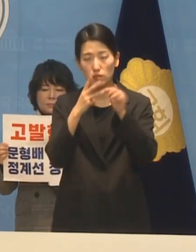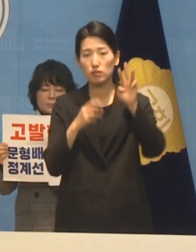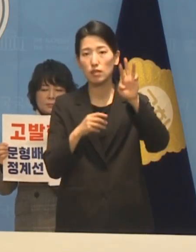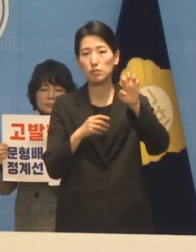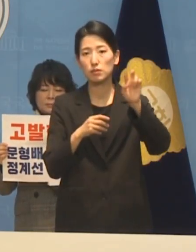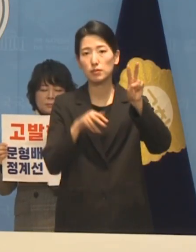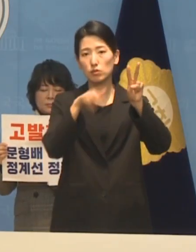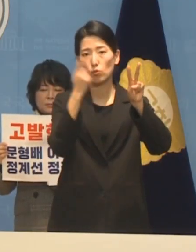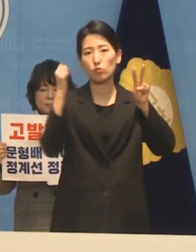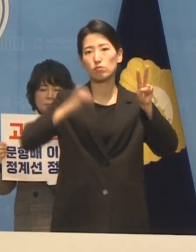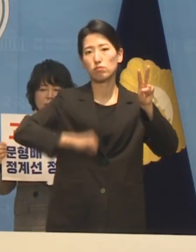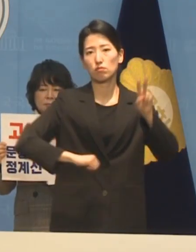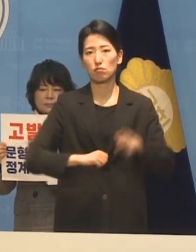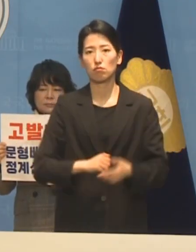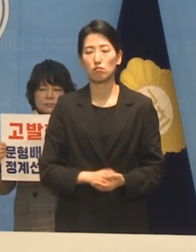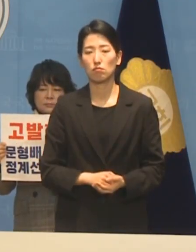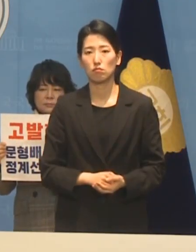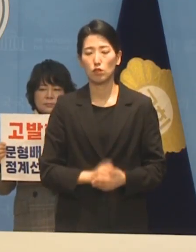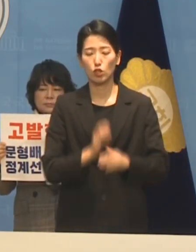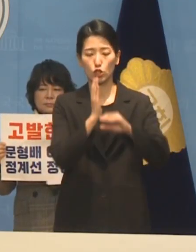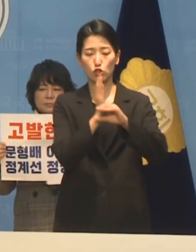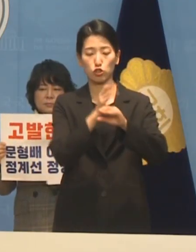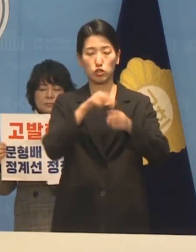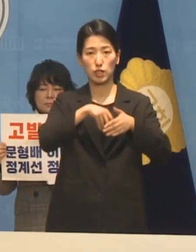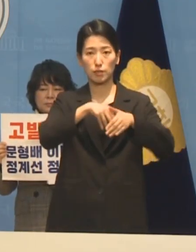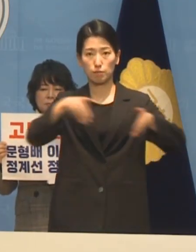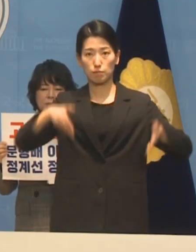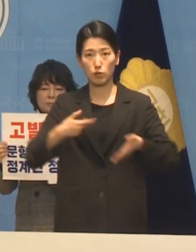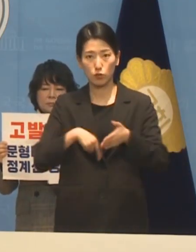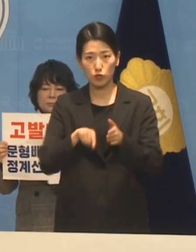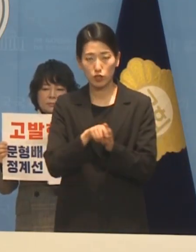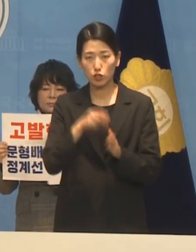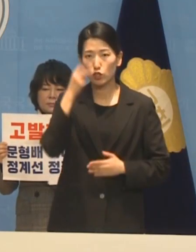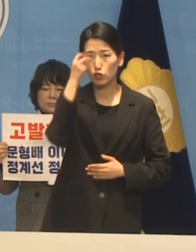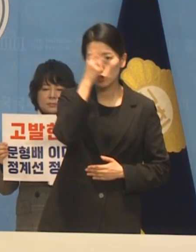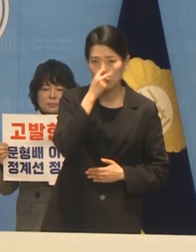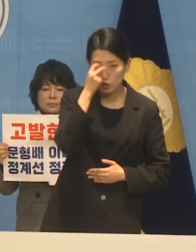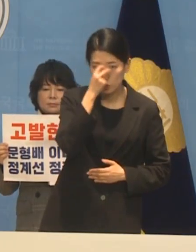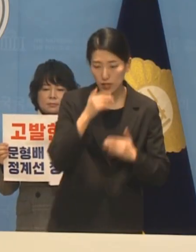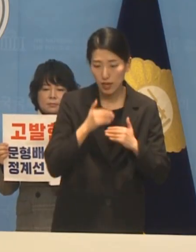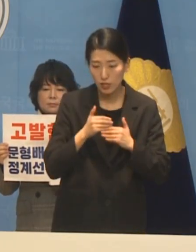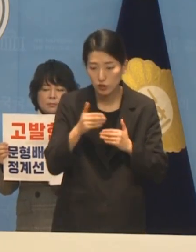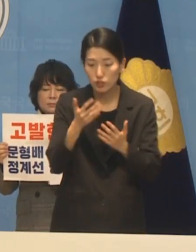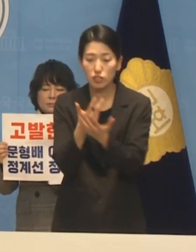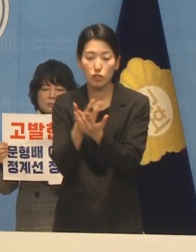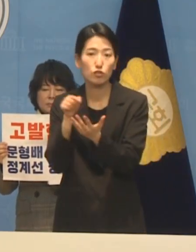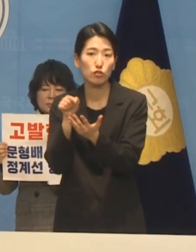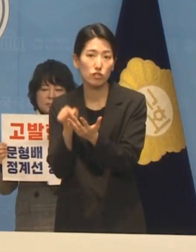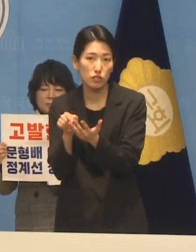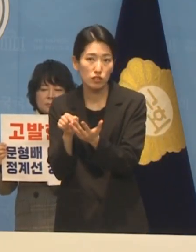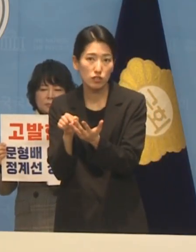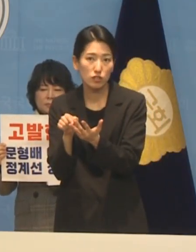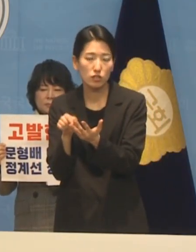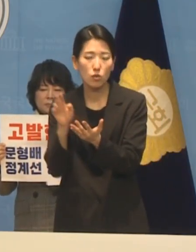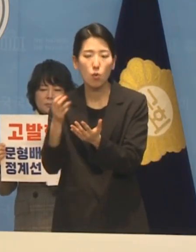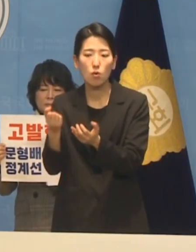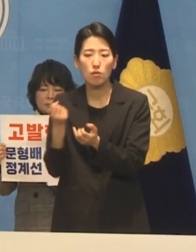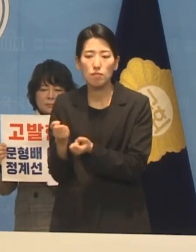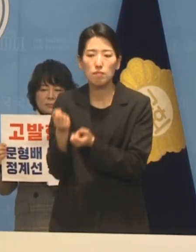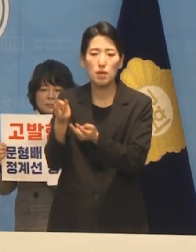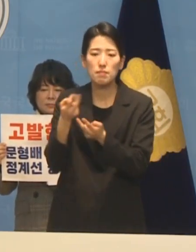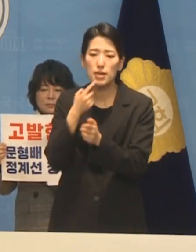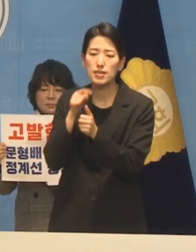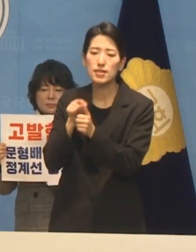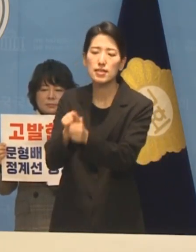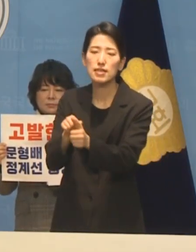32조 위반. 헌재 심판의 중립성을 위해 수사 또는 재판 중인 사건의 서류는 송부 촉탁이 불법임에도